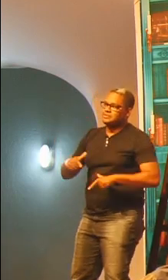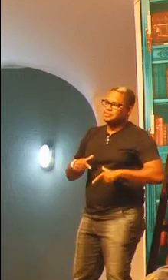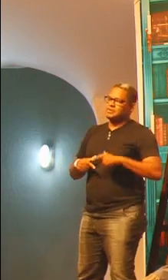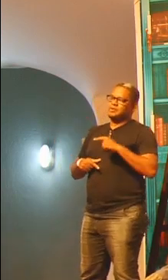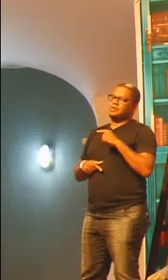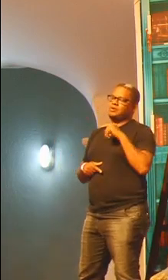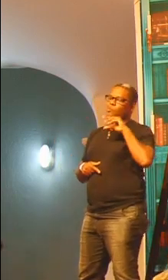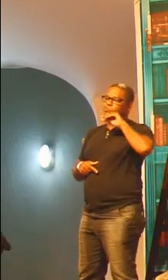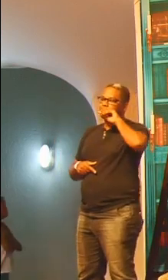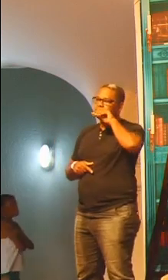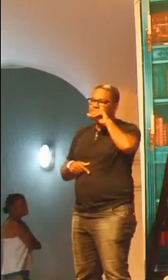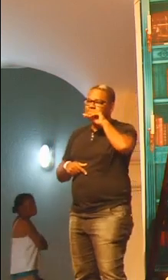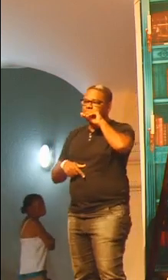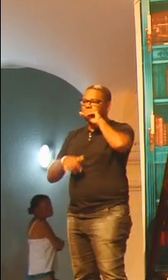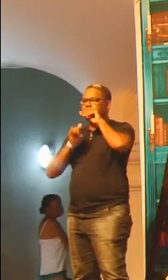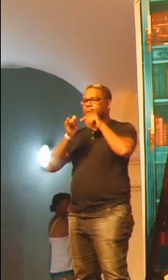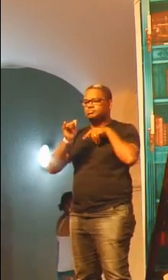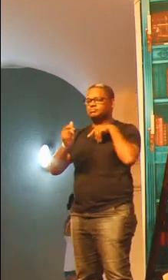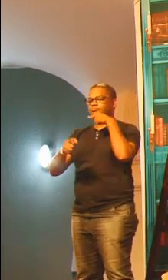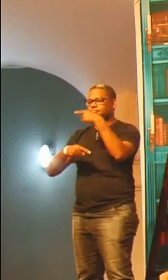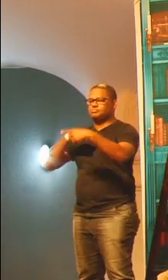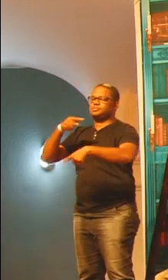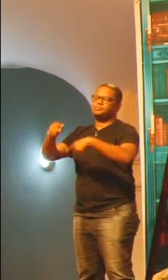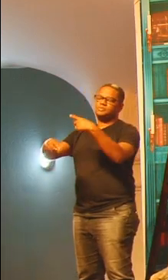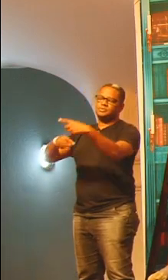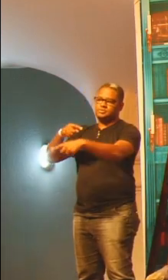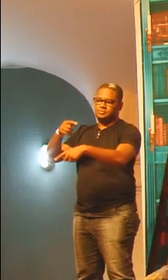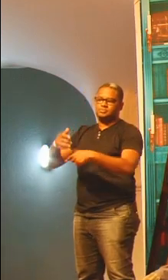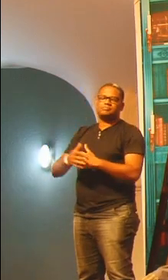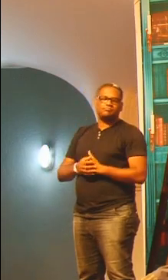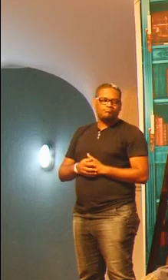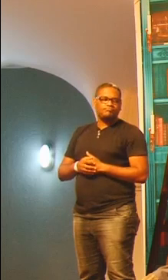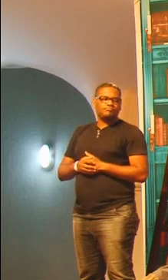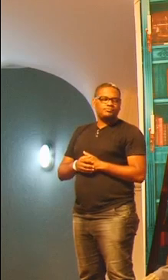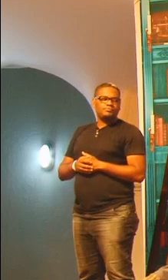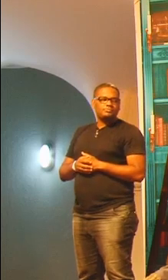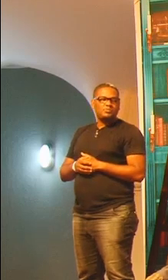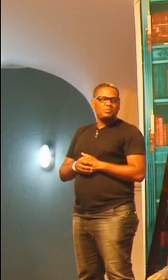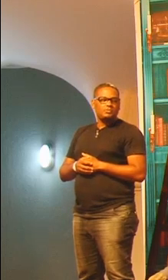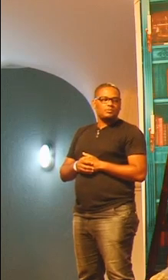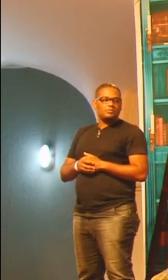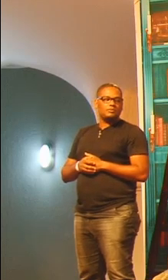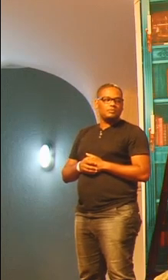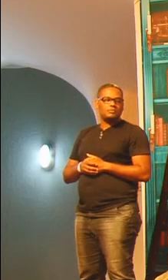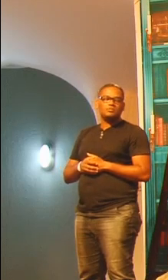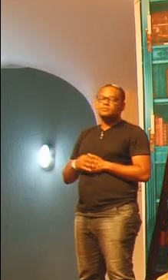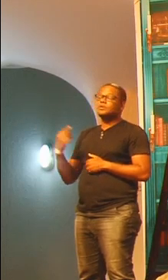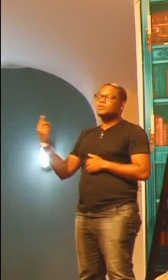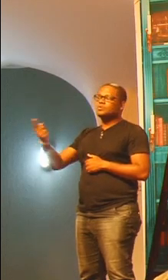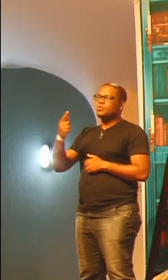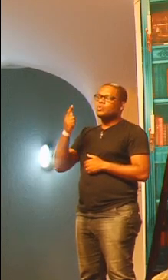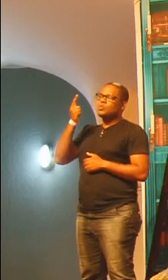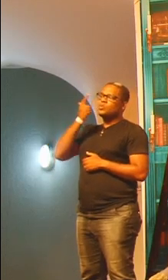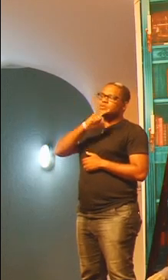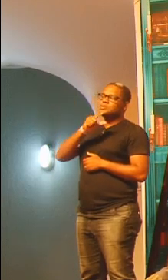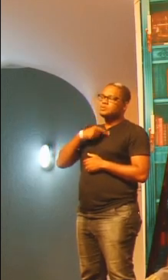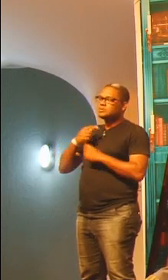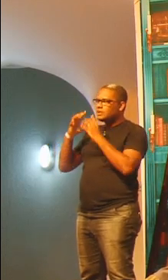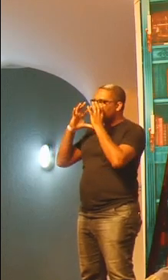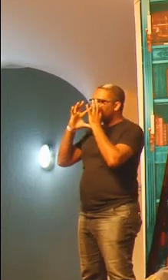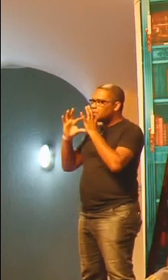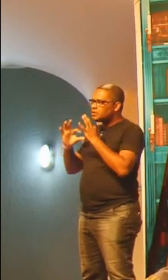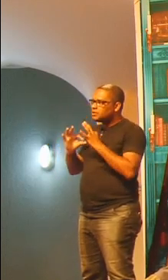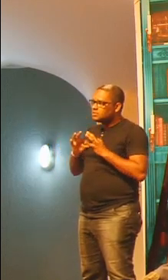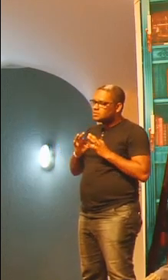literatura também? Claro. Aquilo que é contado de gerações em gerações. E para você conseguir a atenção, né,